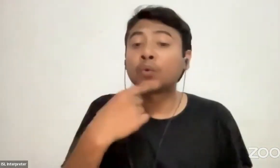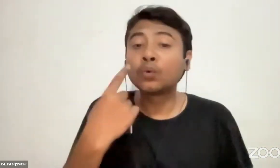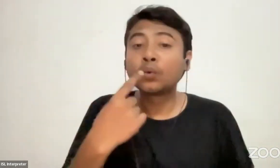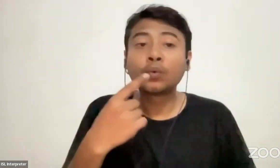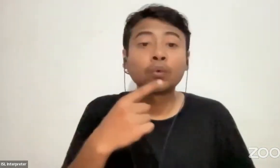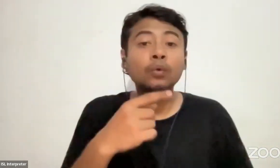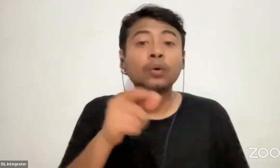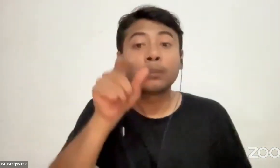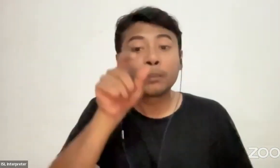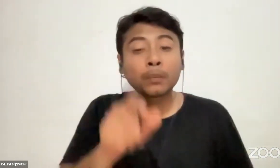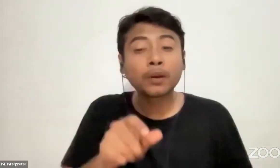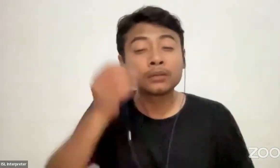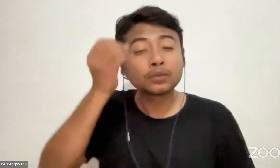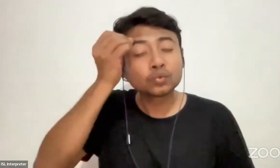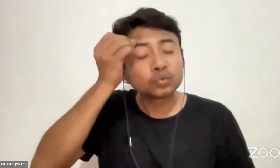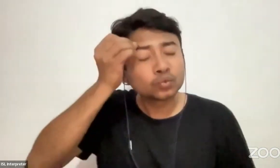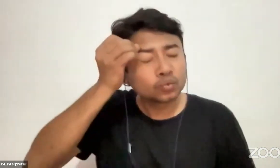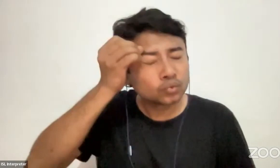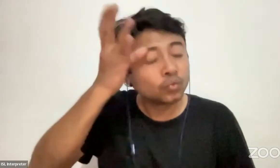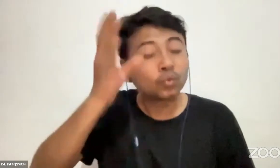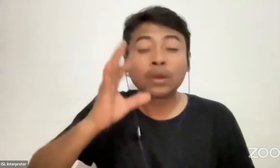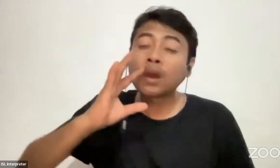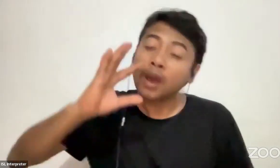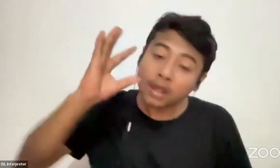में ज्ञान है, जिसको